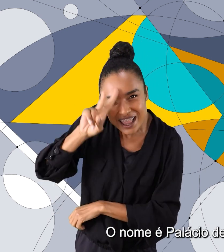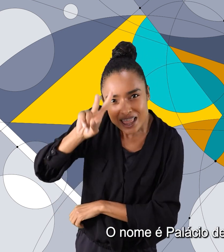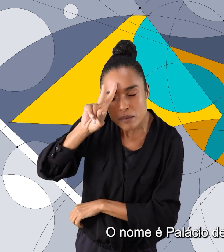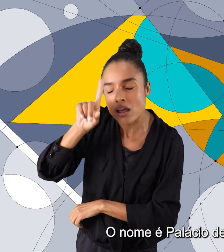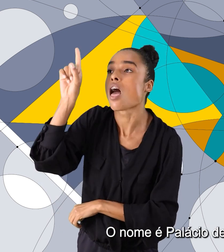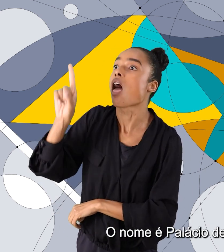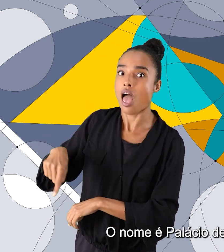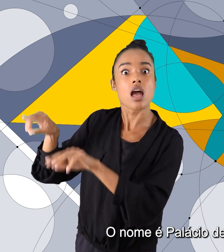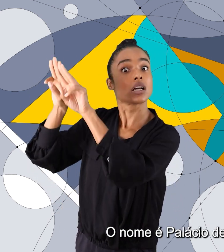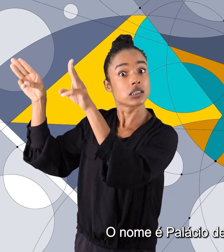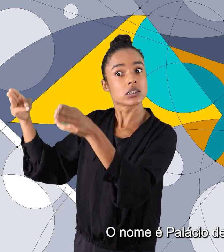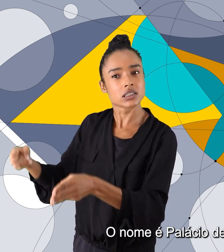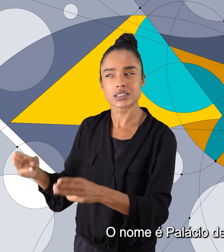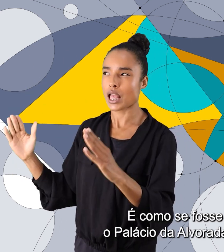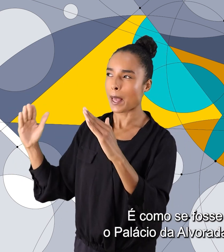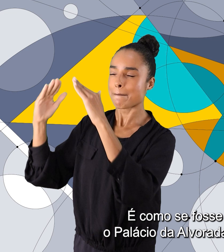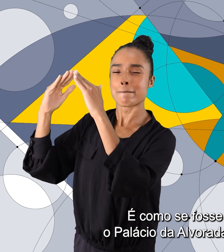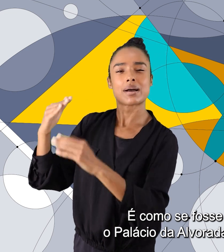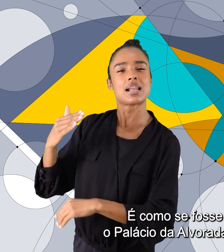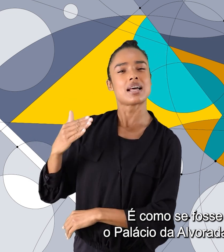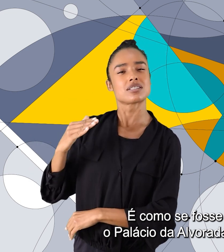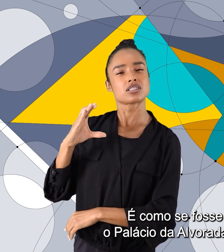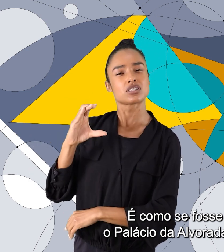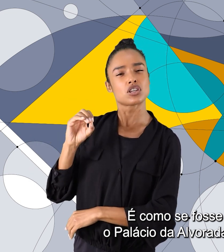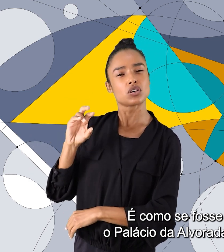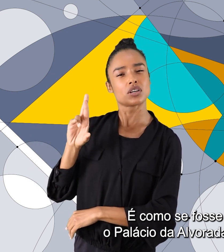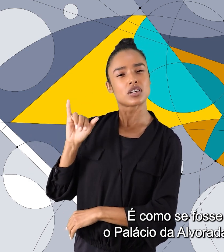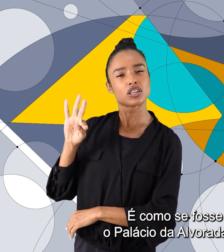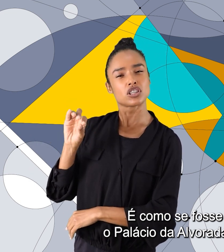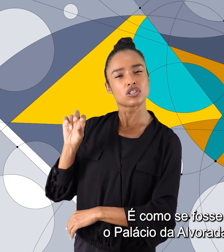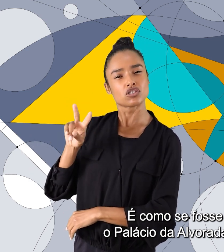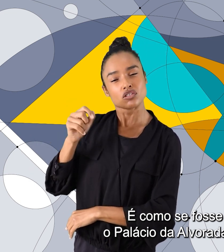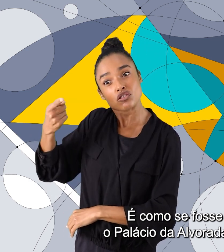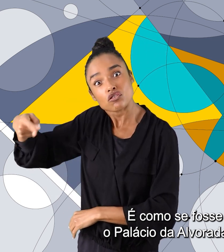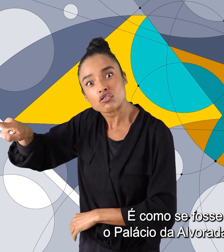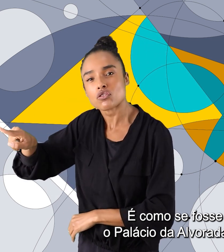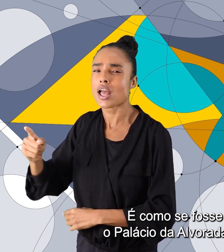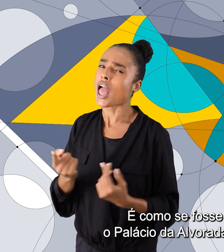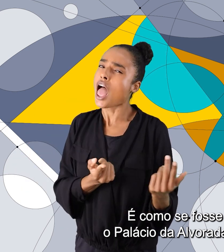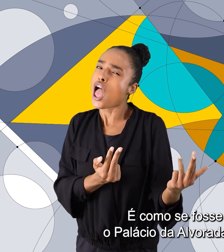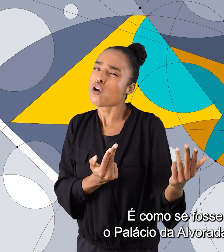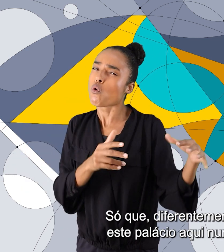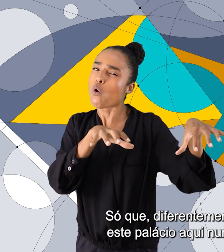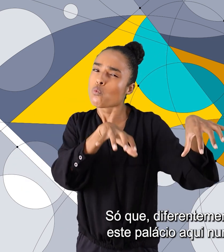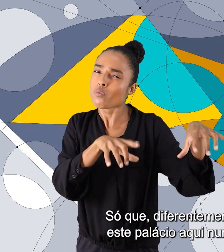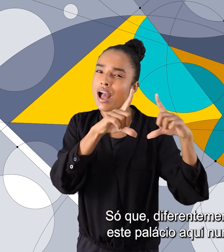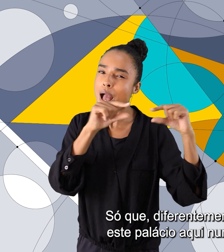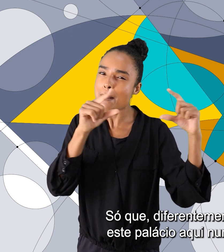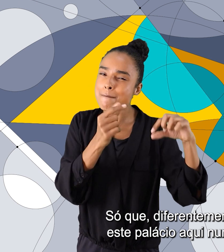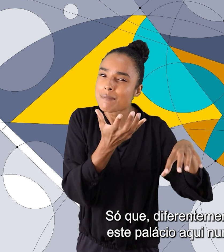é Palácio de São Cristóvão. É como se fosse hoje em dia o Palácio da Alvorada, lá em Brasília. Só